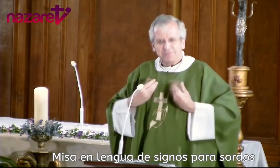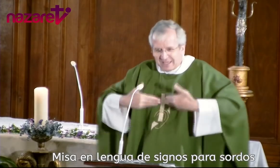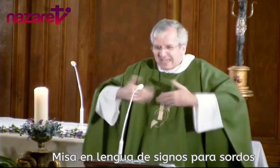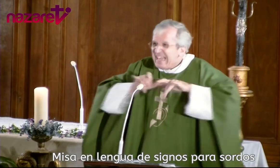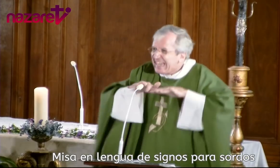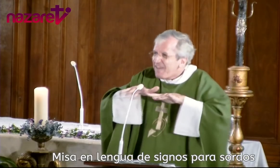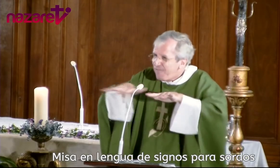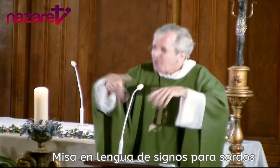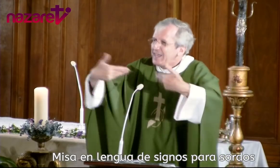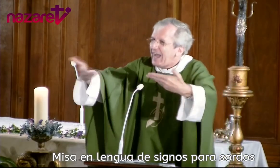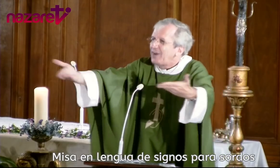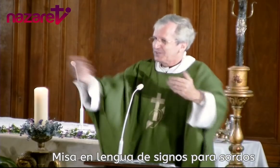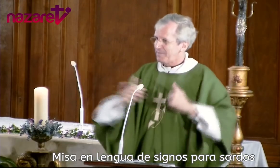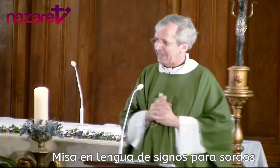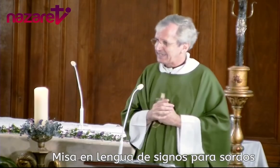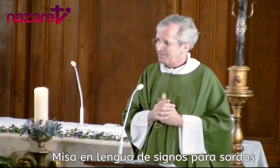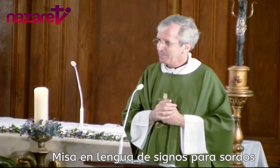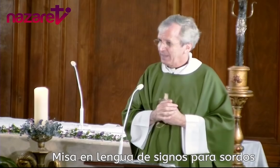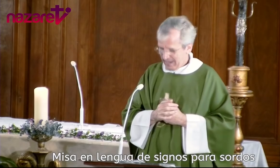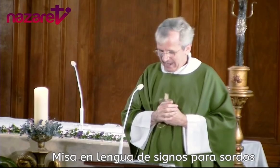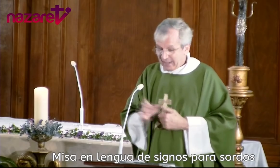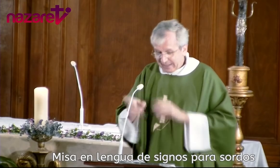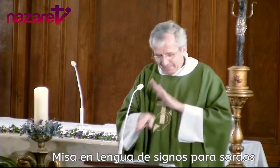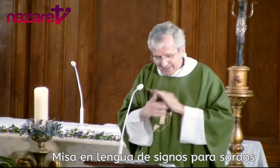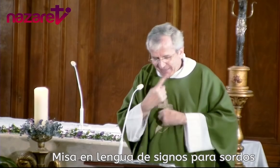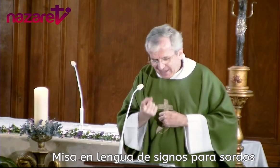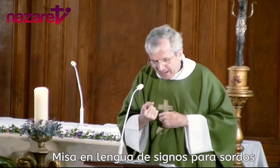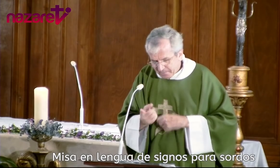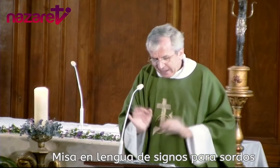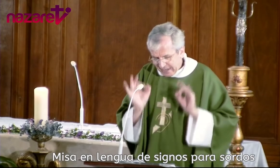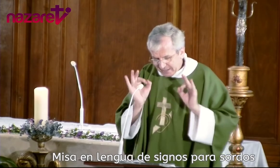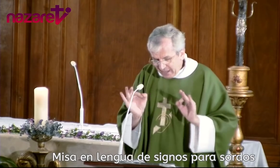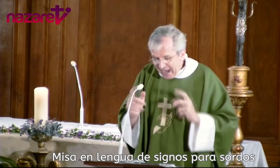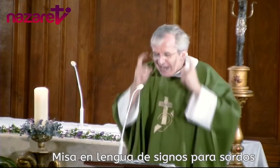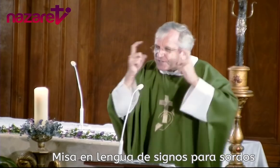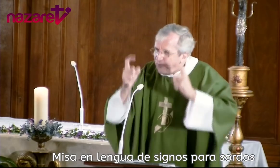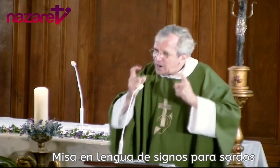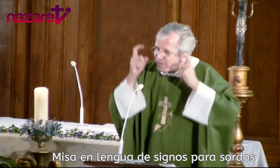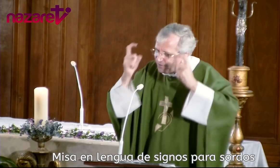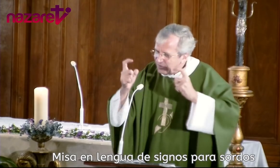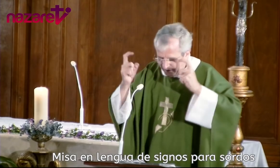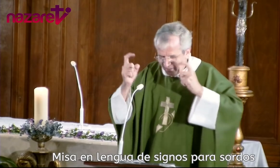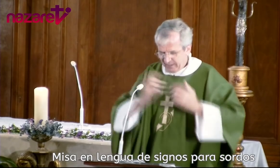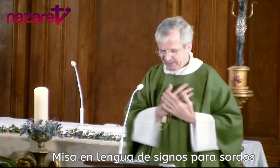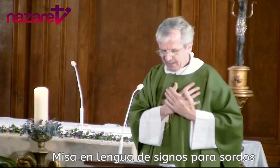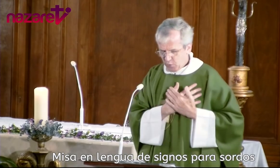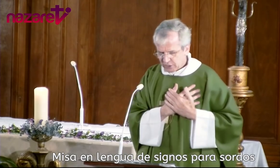vidas, que influye a los demás. También decía, el esfuerzo de